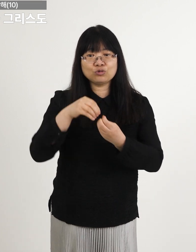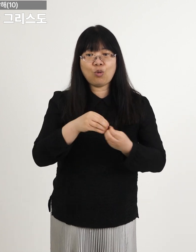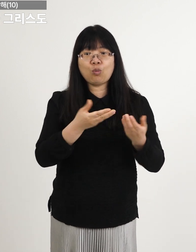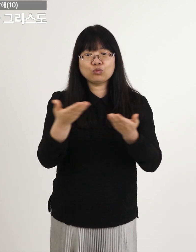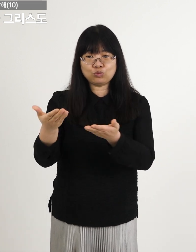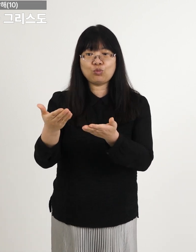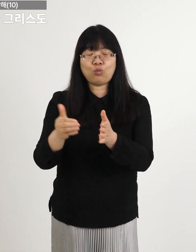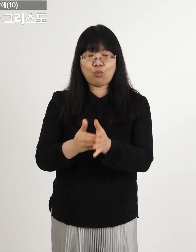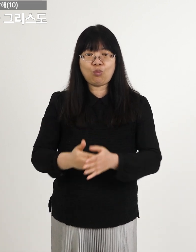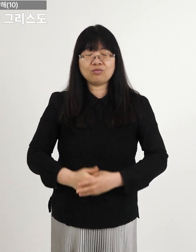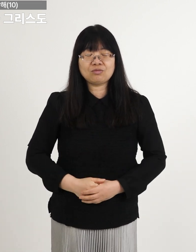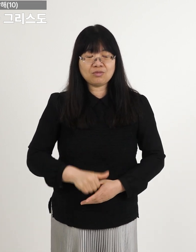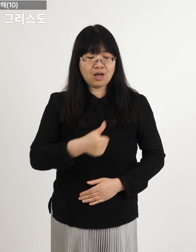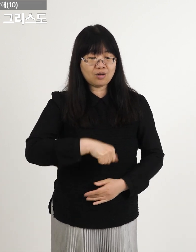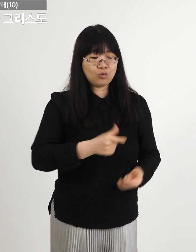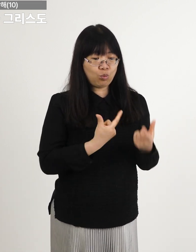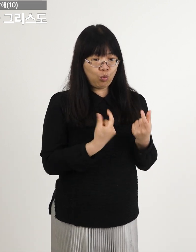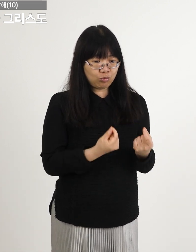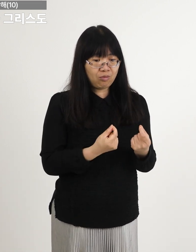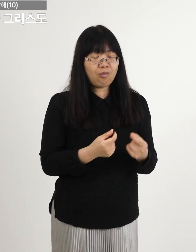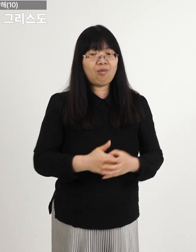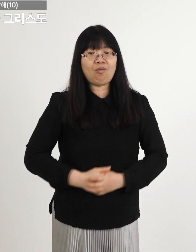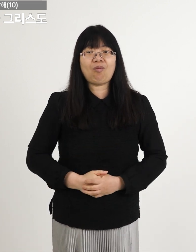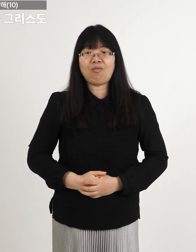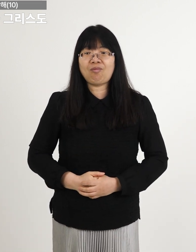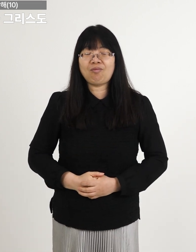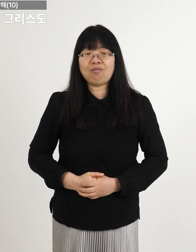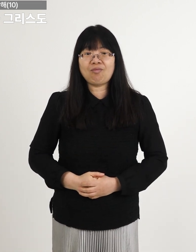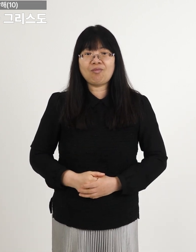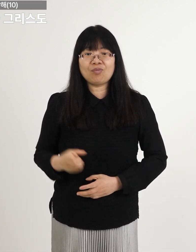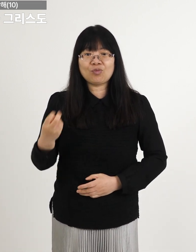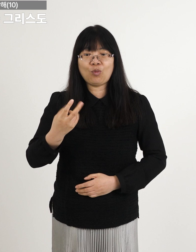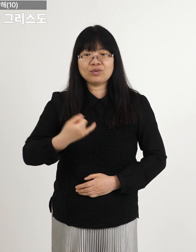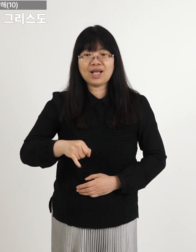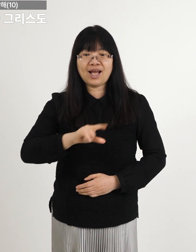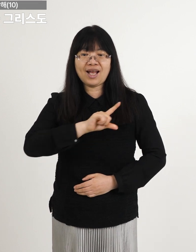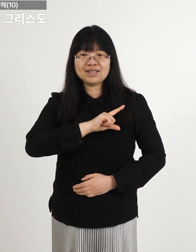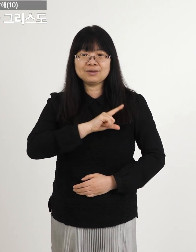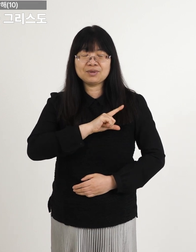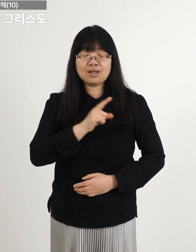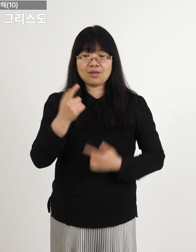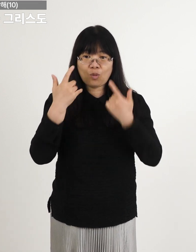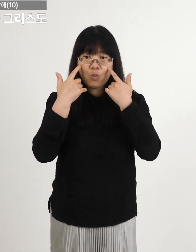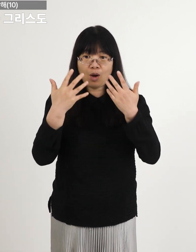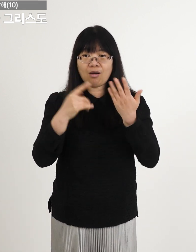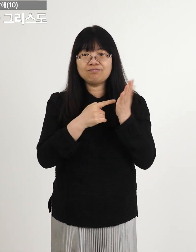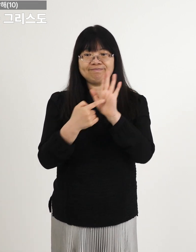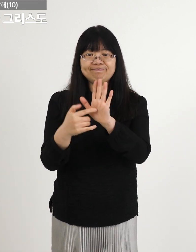줘요. 딸들에게도 아들과 똑같이. 그리고 딸들의 이름을 밝혀요.